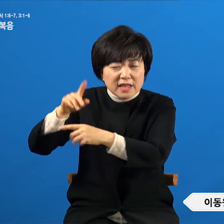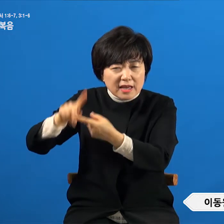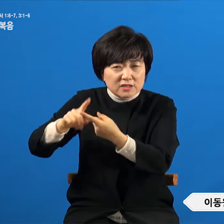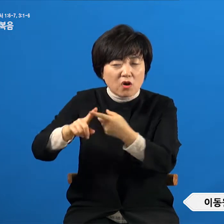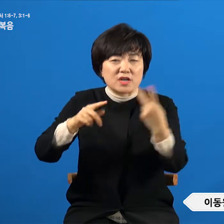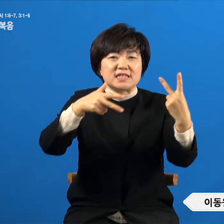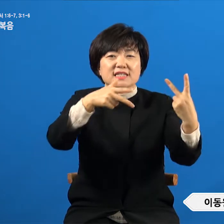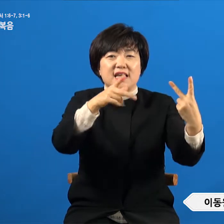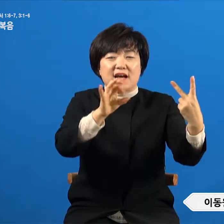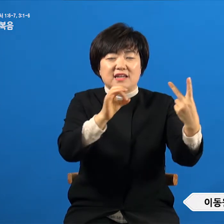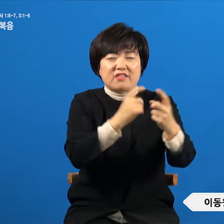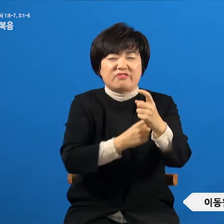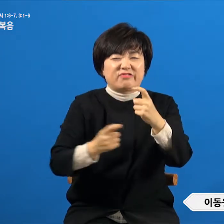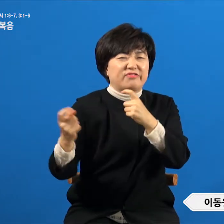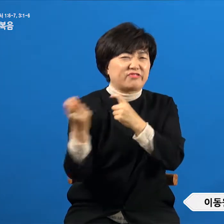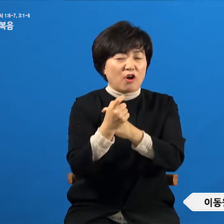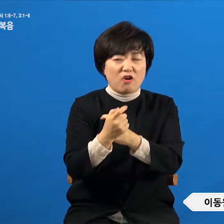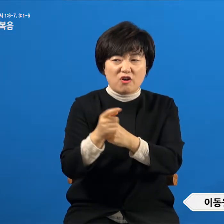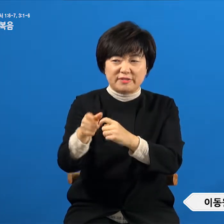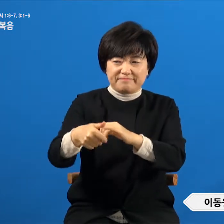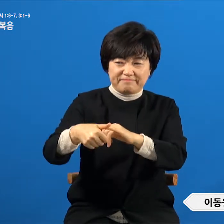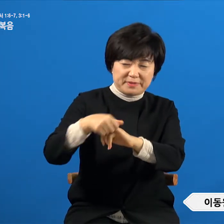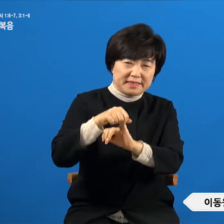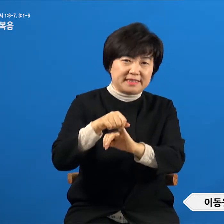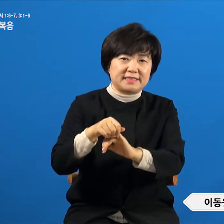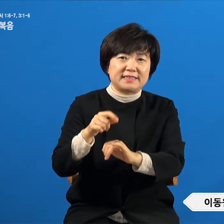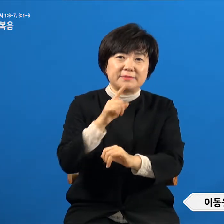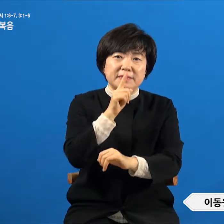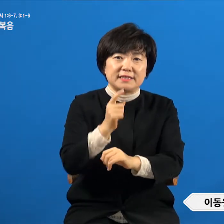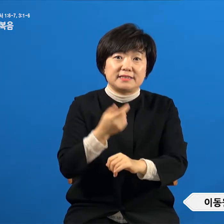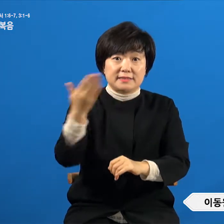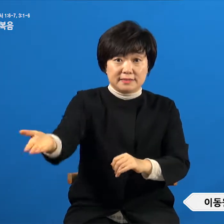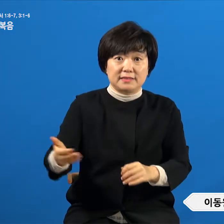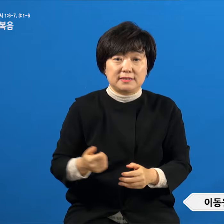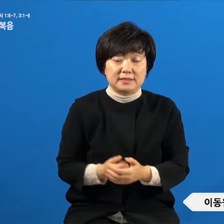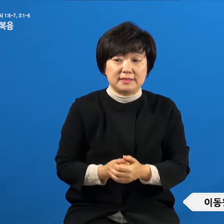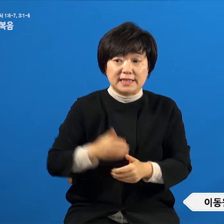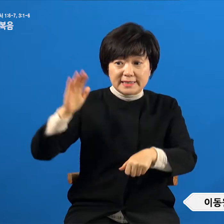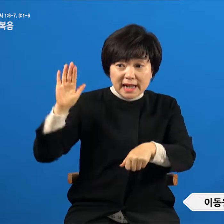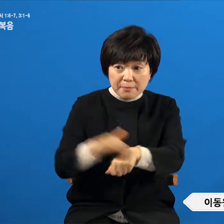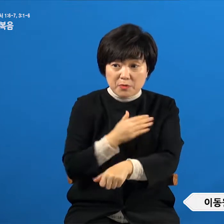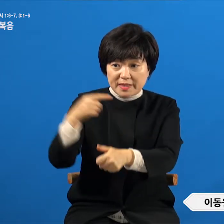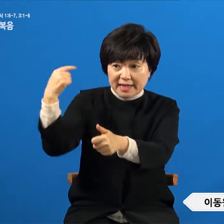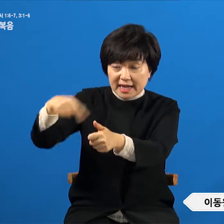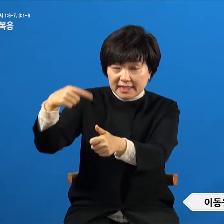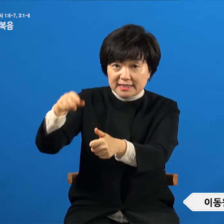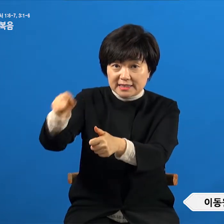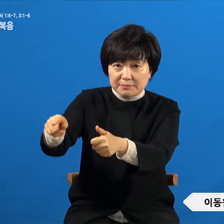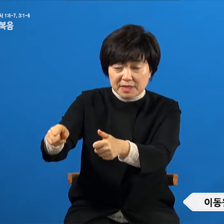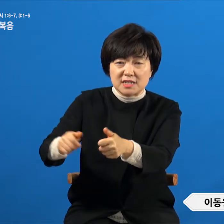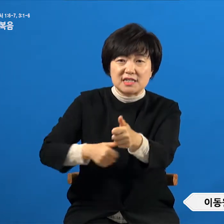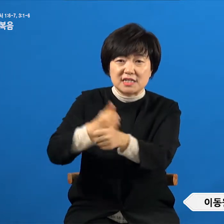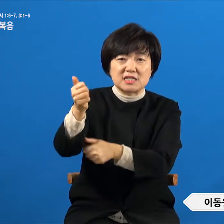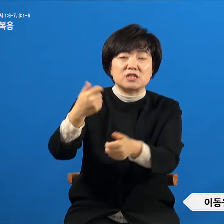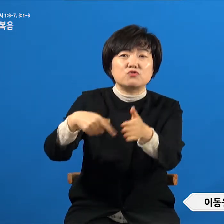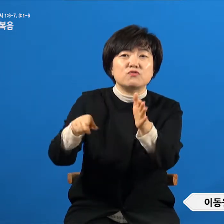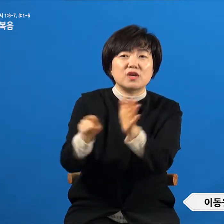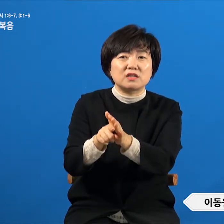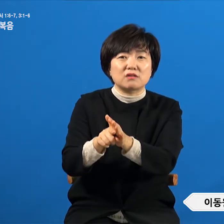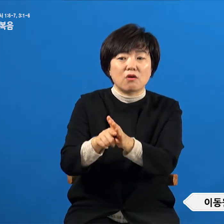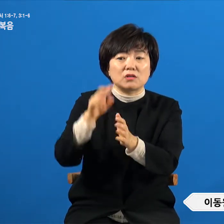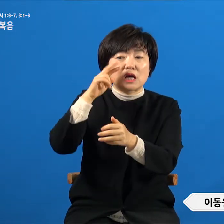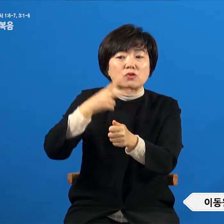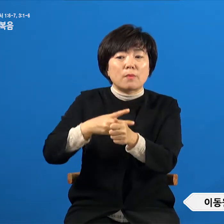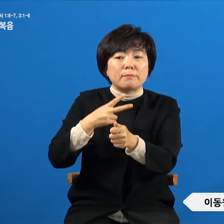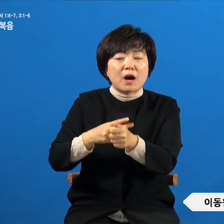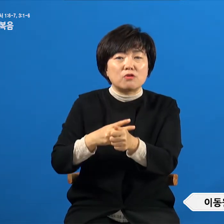폭로합니다. 바울이 그런 율법주의자들의 잘못된 가르침을 극복하기 위해서 바울 자신이